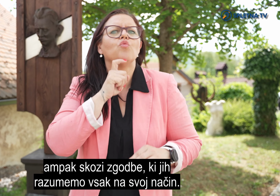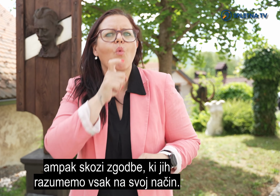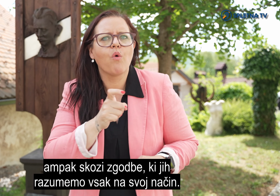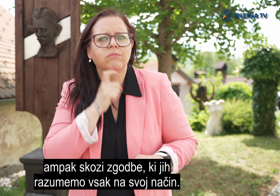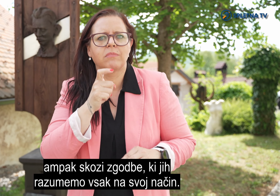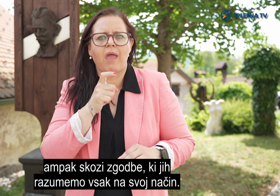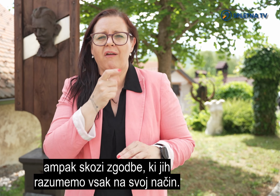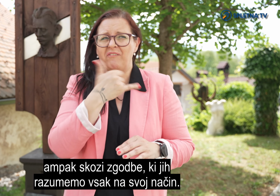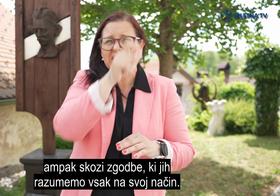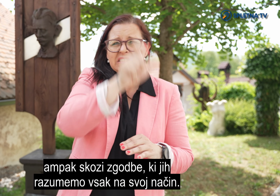način.